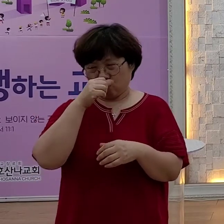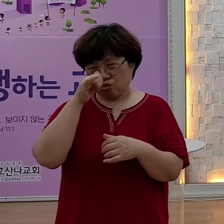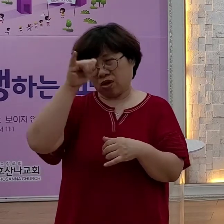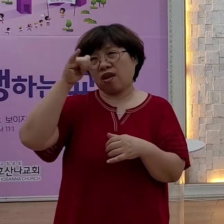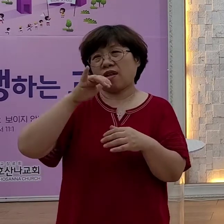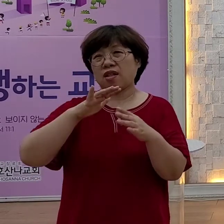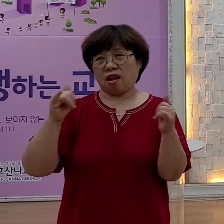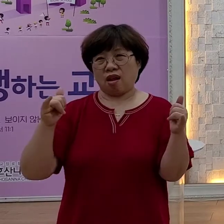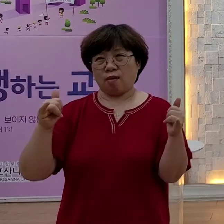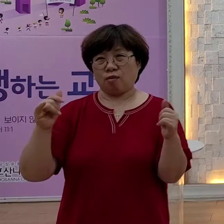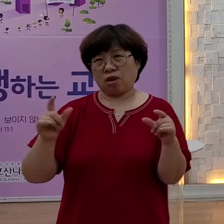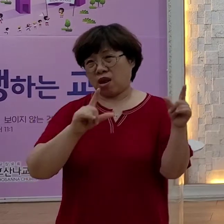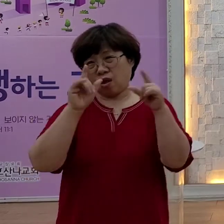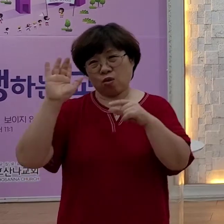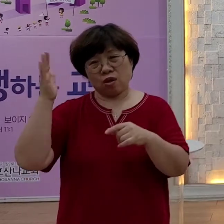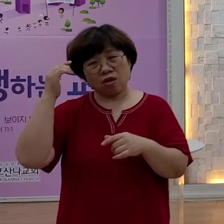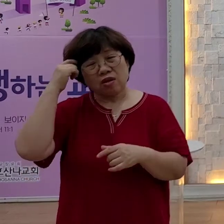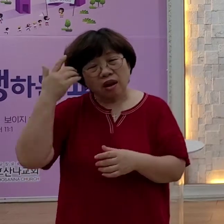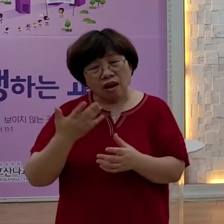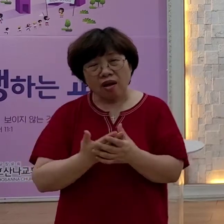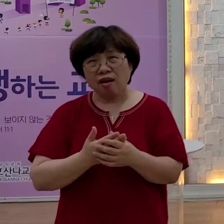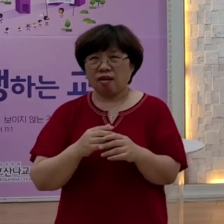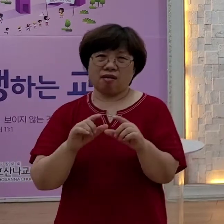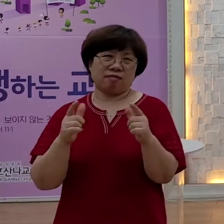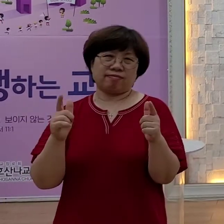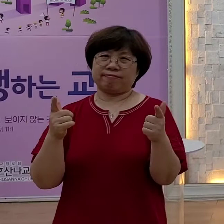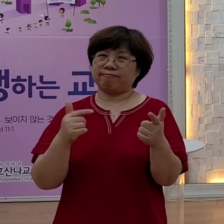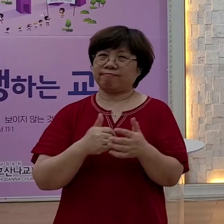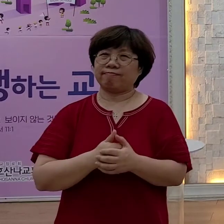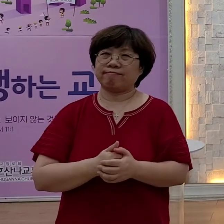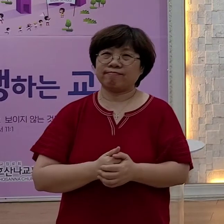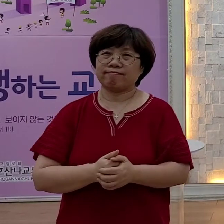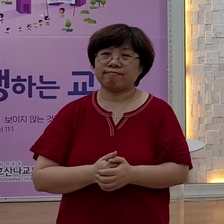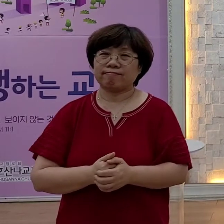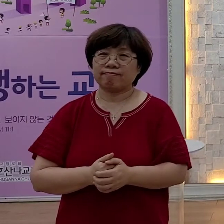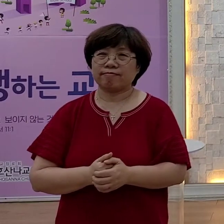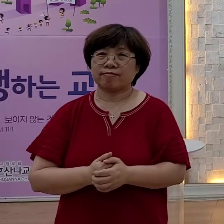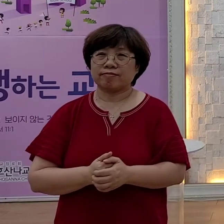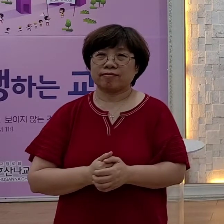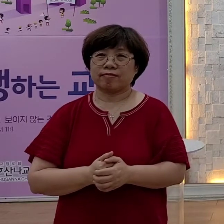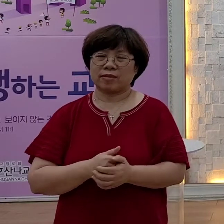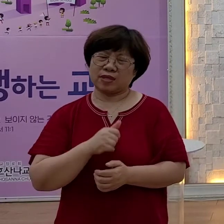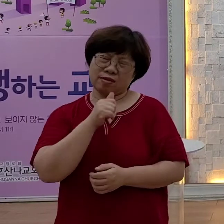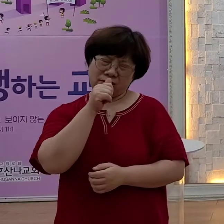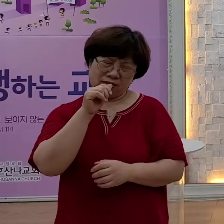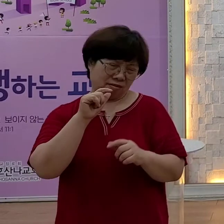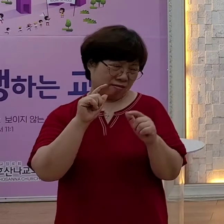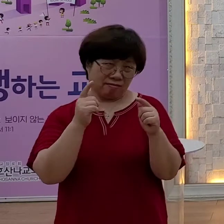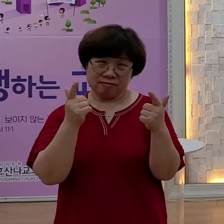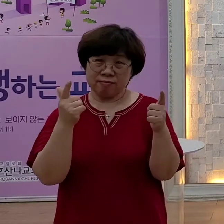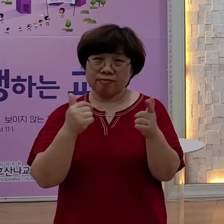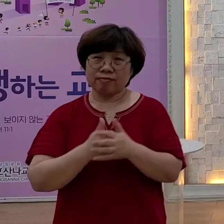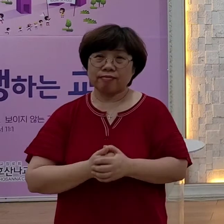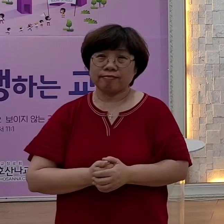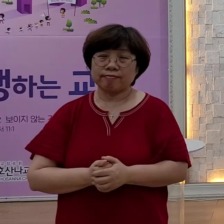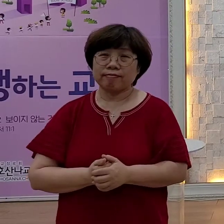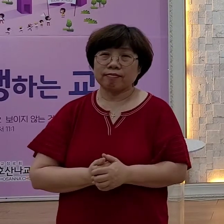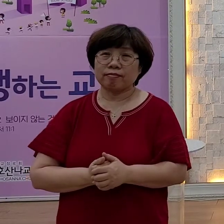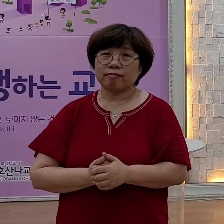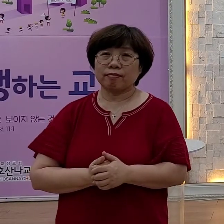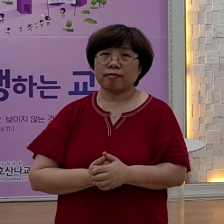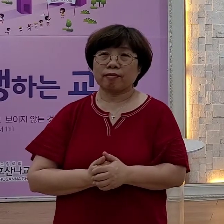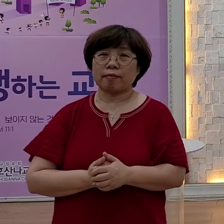지금 우리가 알고 있는 그 사무엘보다 더 위대하고 더 큰 인물이 되었을까요? 저는 절대 그렇다고 생각하지 않습니다.